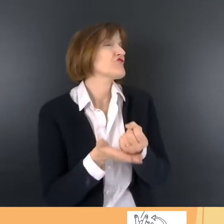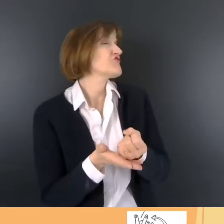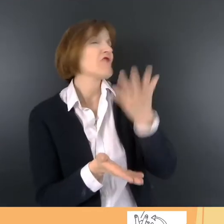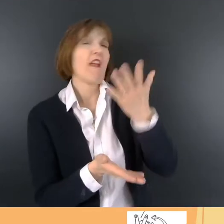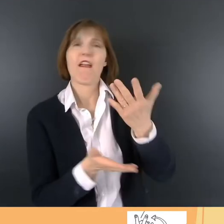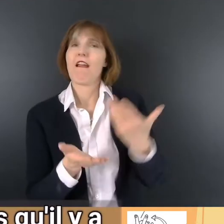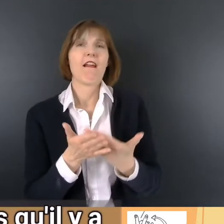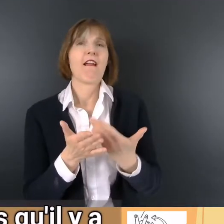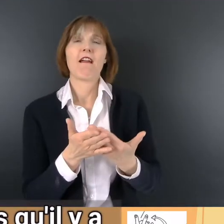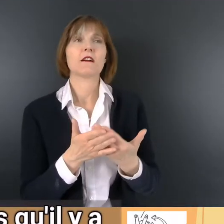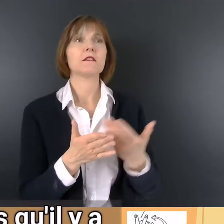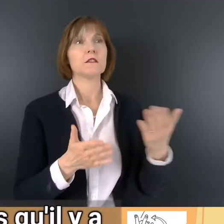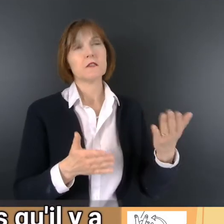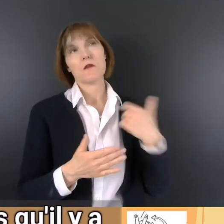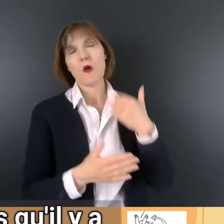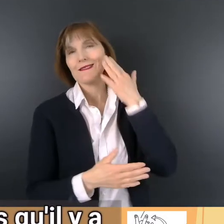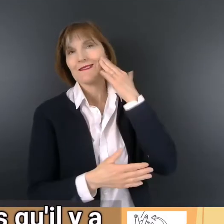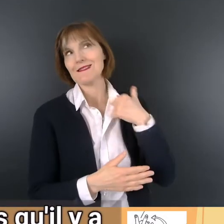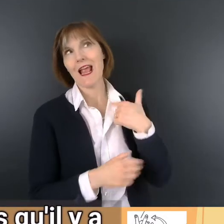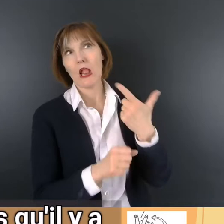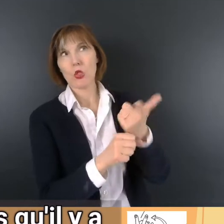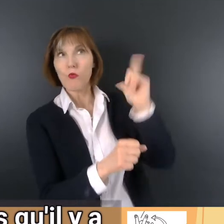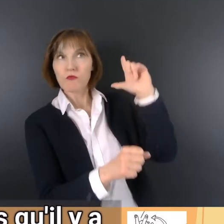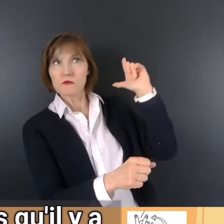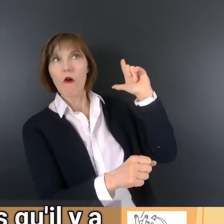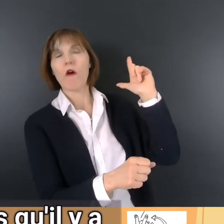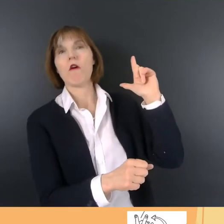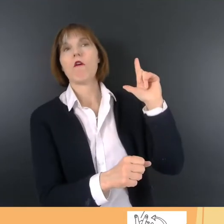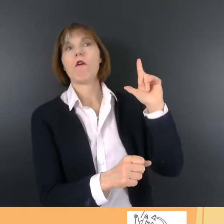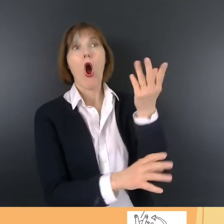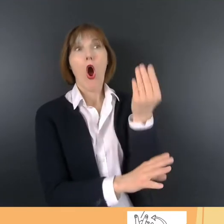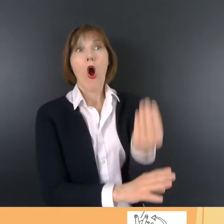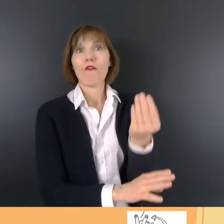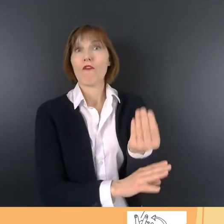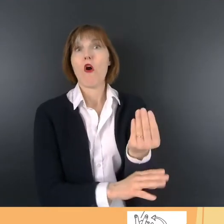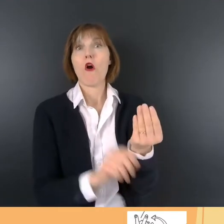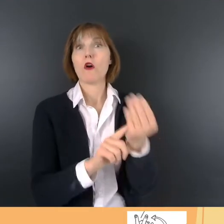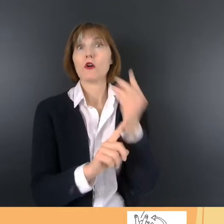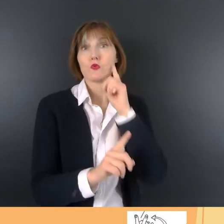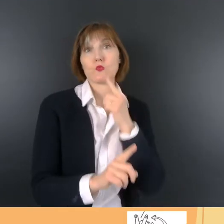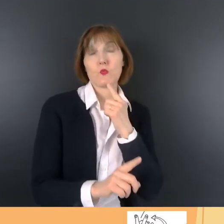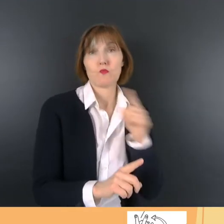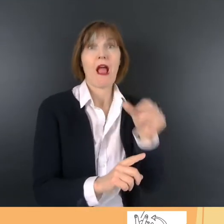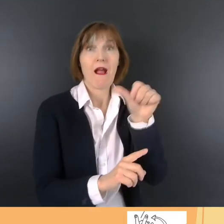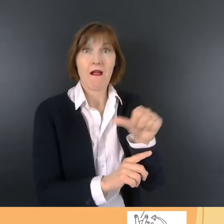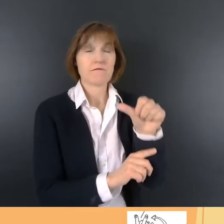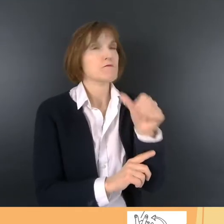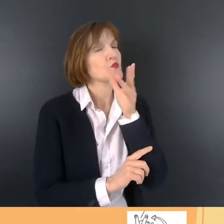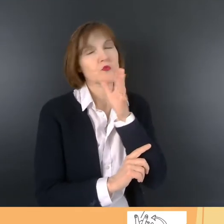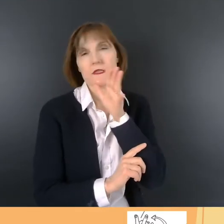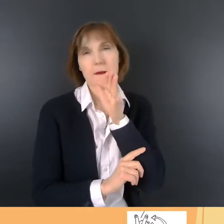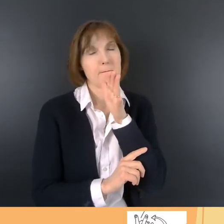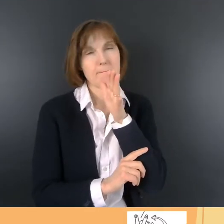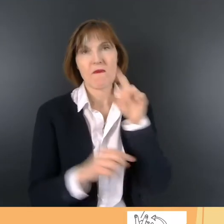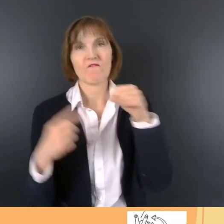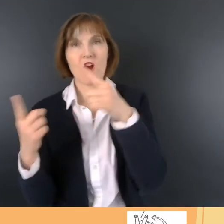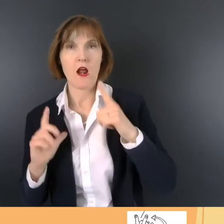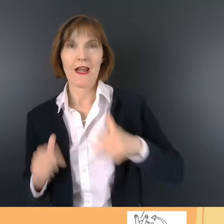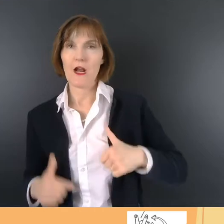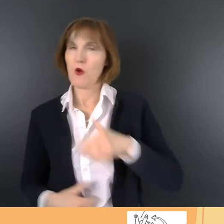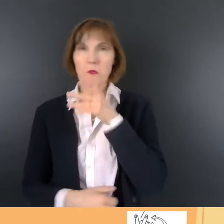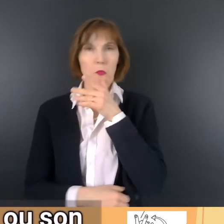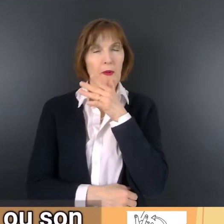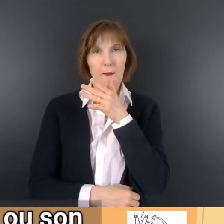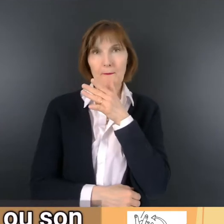c'est cher. Donc, moi, je sais qu'il y a deux ans, cette petite n'a pas pu être scolarisée parce que, eh bien,